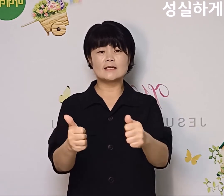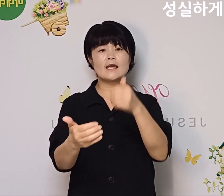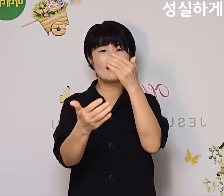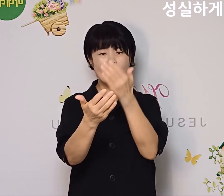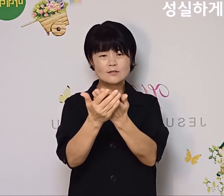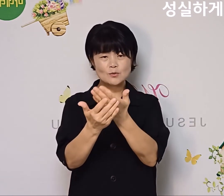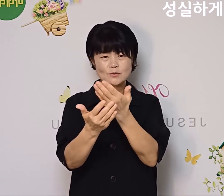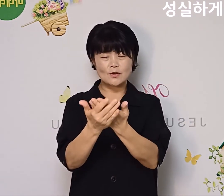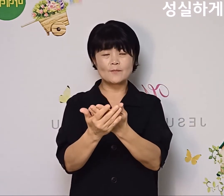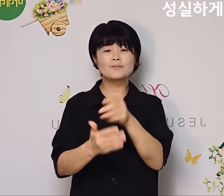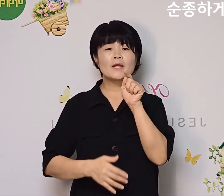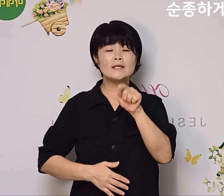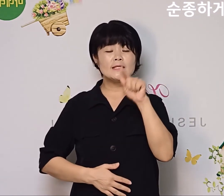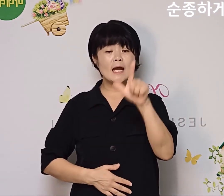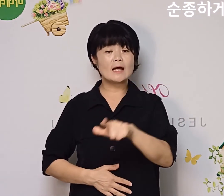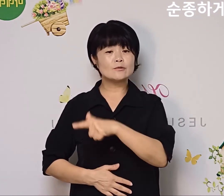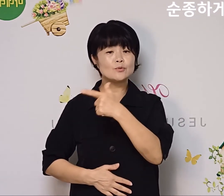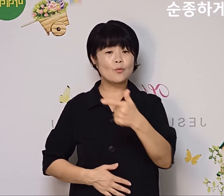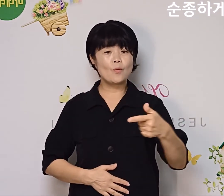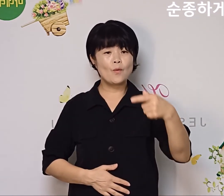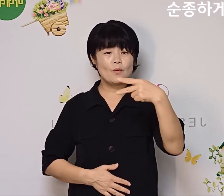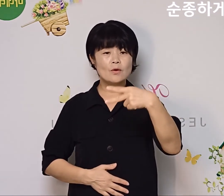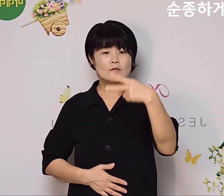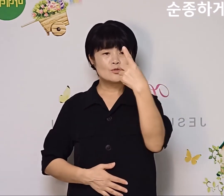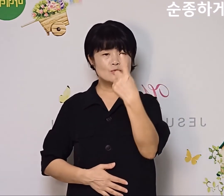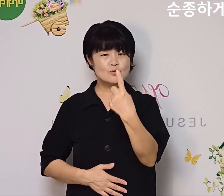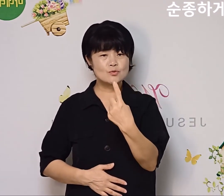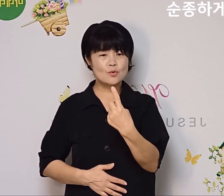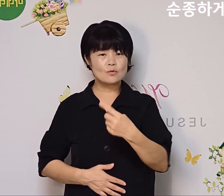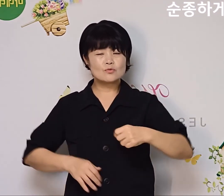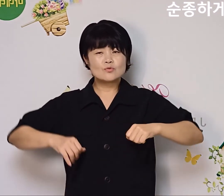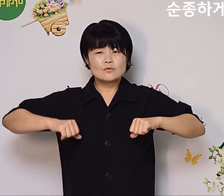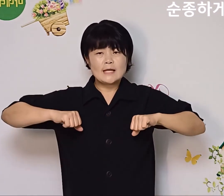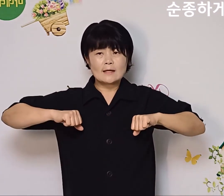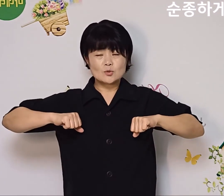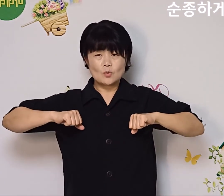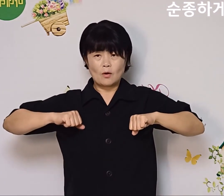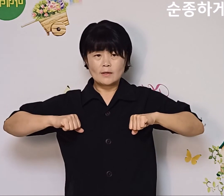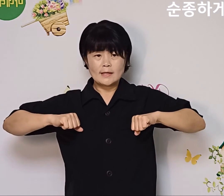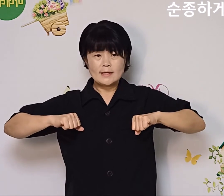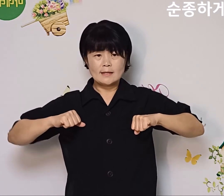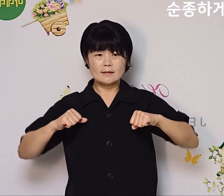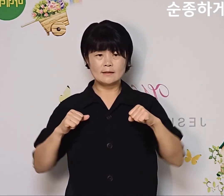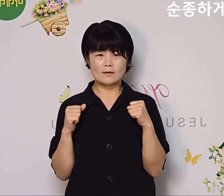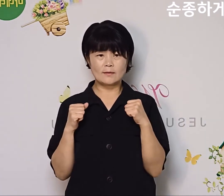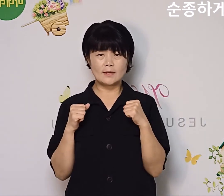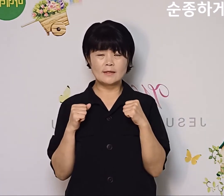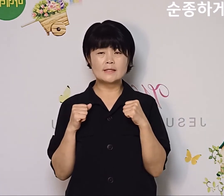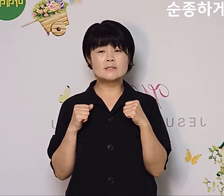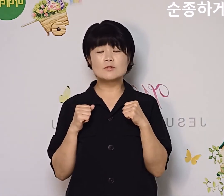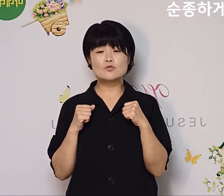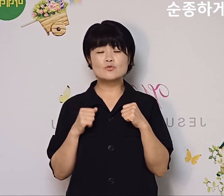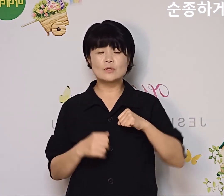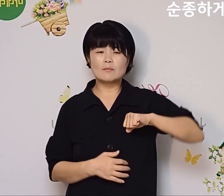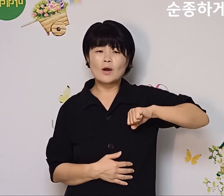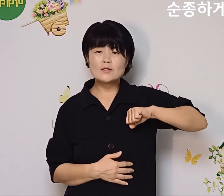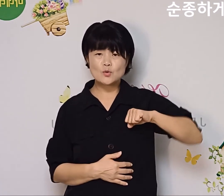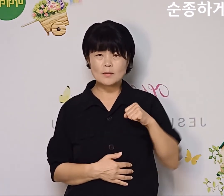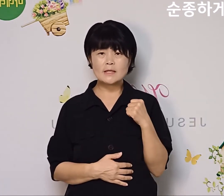성실하게 하소서. 이 하루도 순종은 양쪽 어깨를 이렇게 내리시면 순종이에요. 뭐 한쪽만